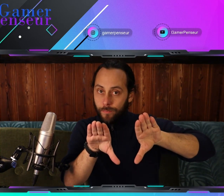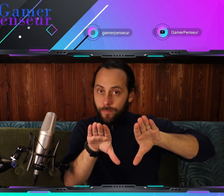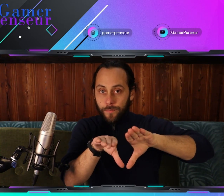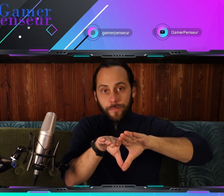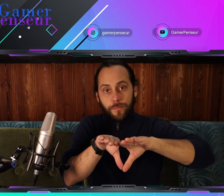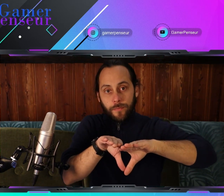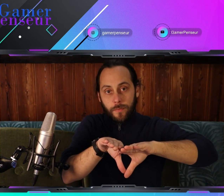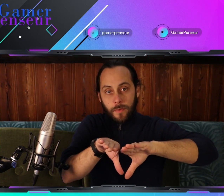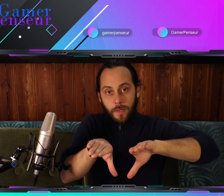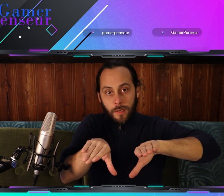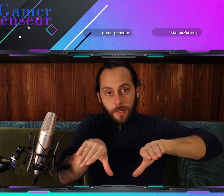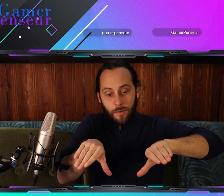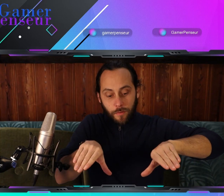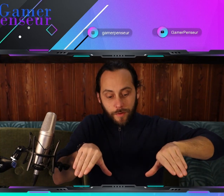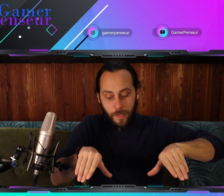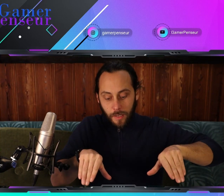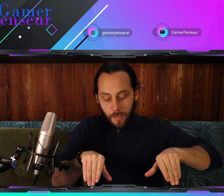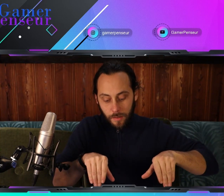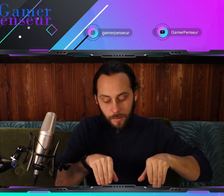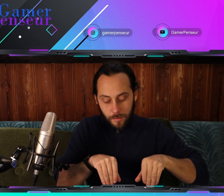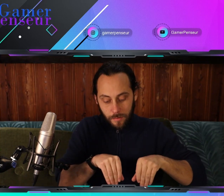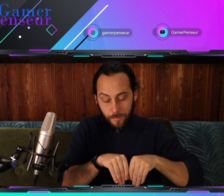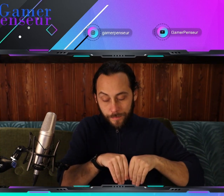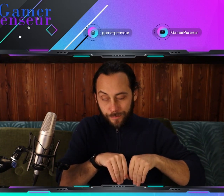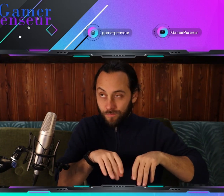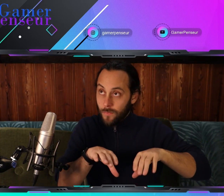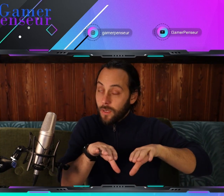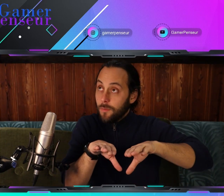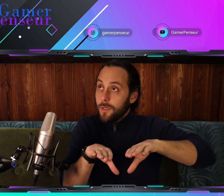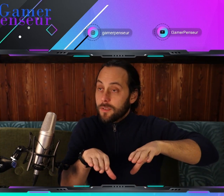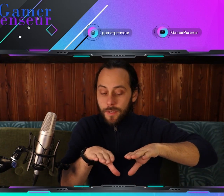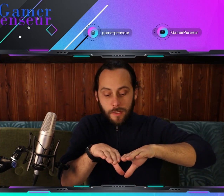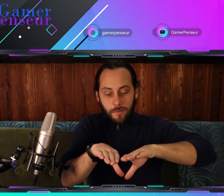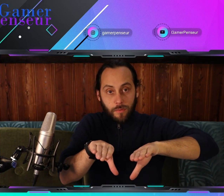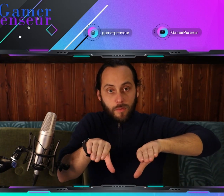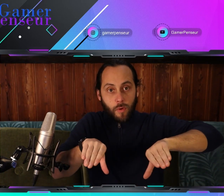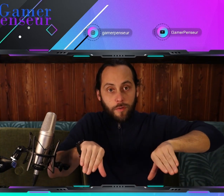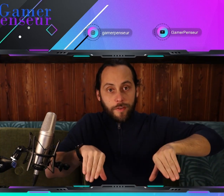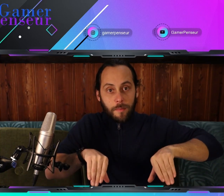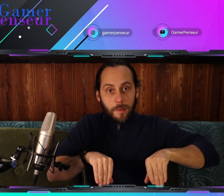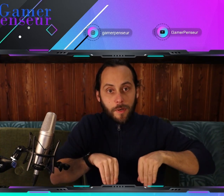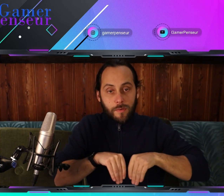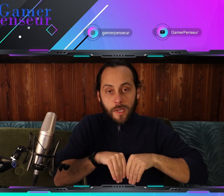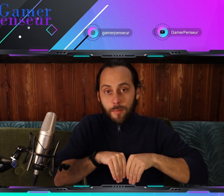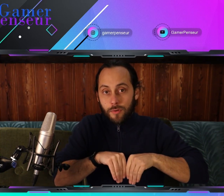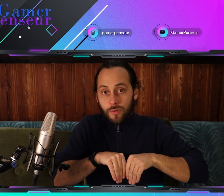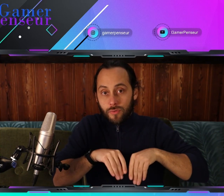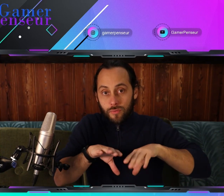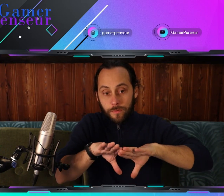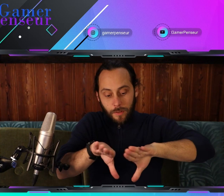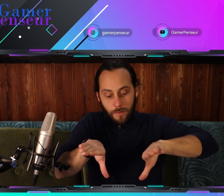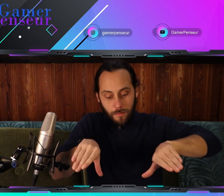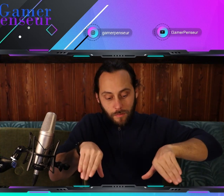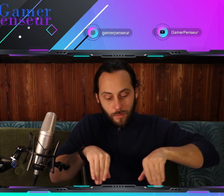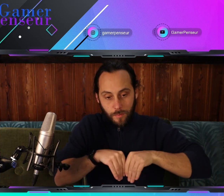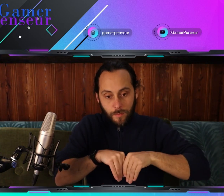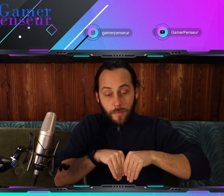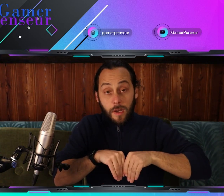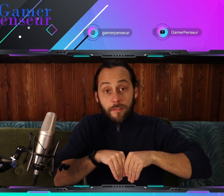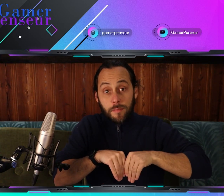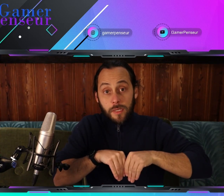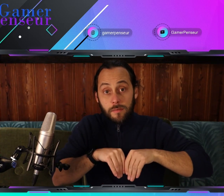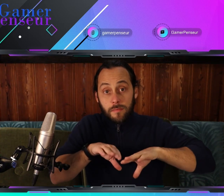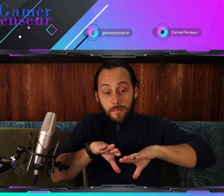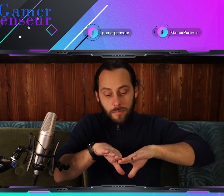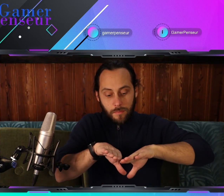ouvertes. On fait un... Comment l'expliquer? On referme les mains en se rapprochant de nous, en fait.